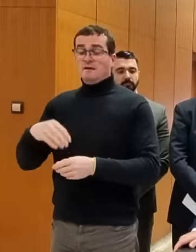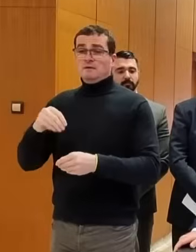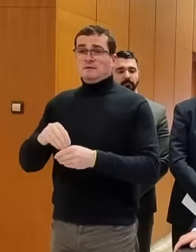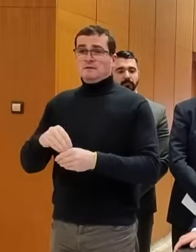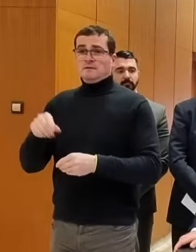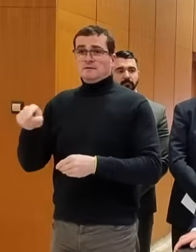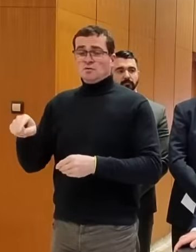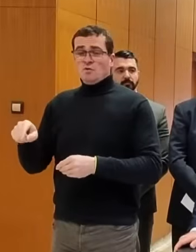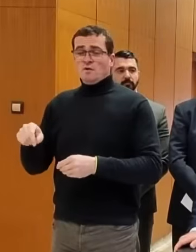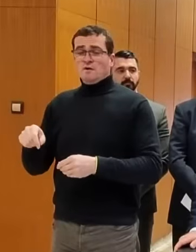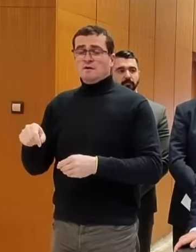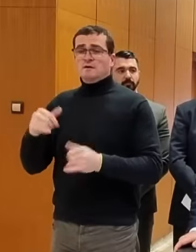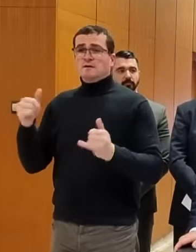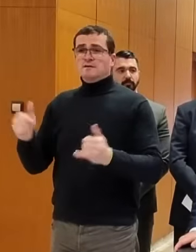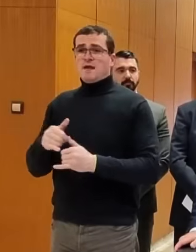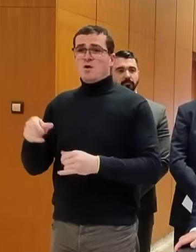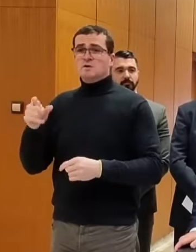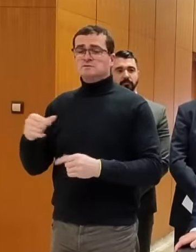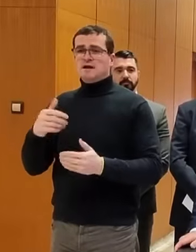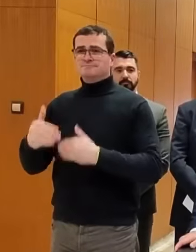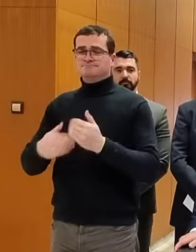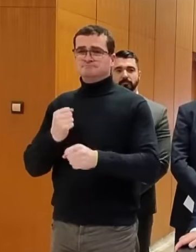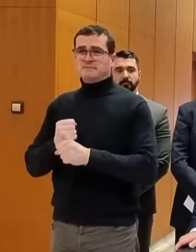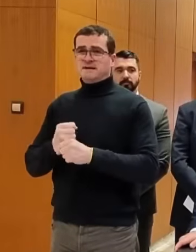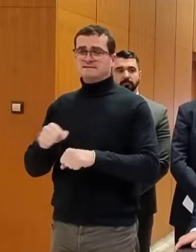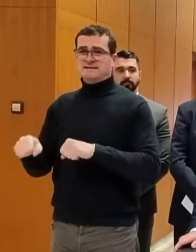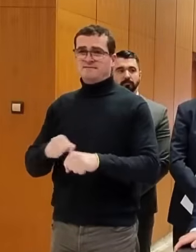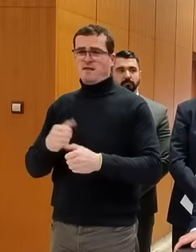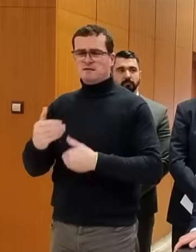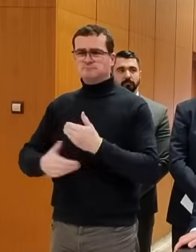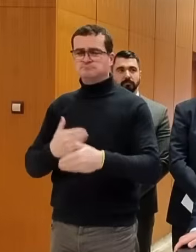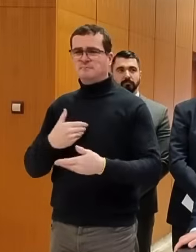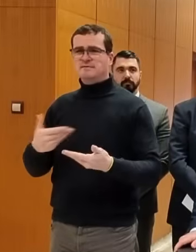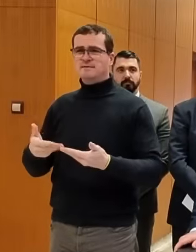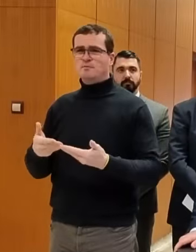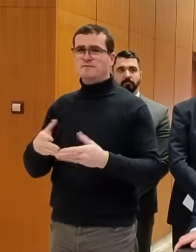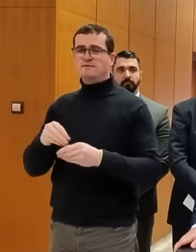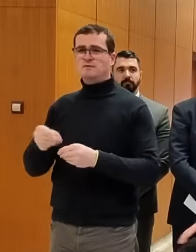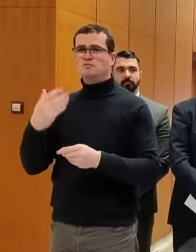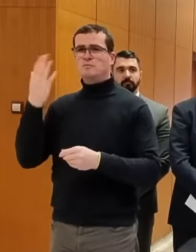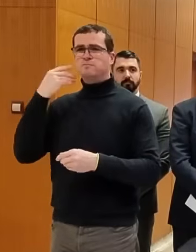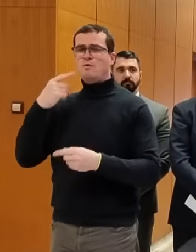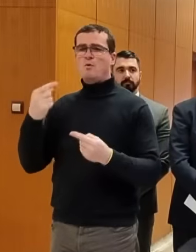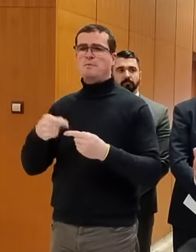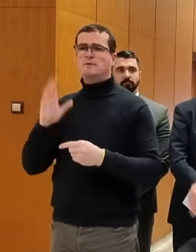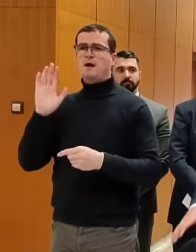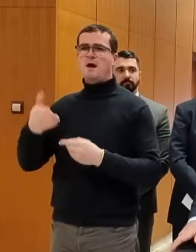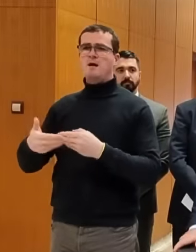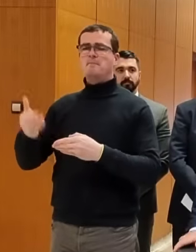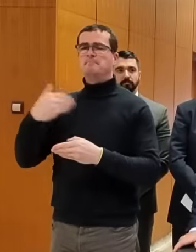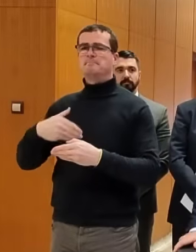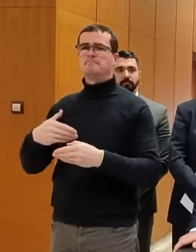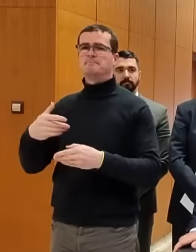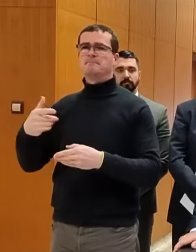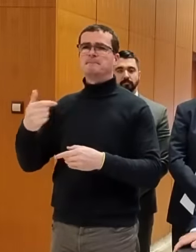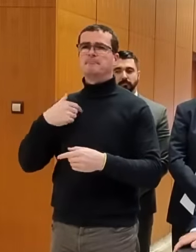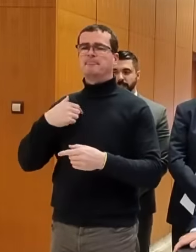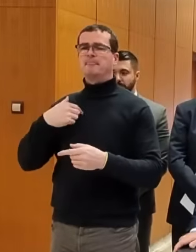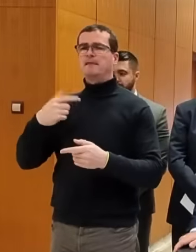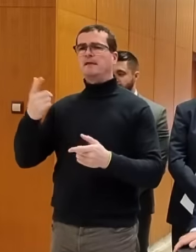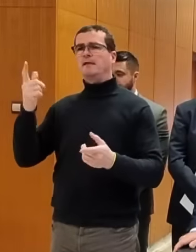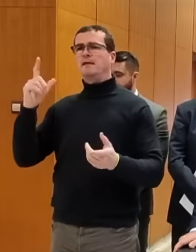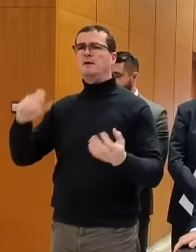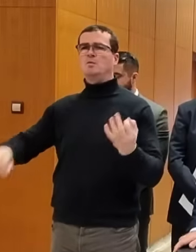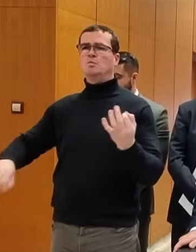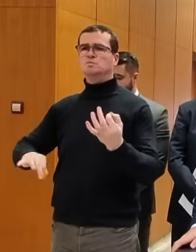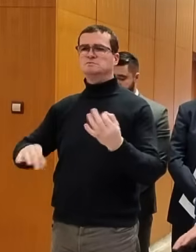Takže naozaj to tempo práce tejto vlády je neporovnateľné s tým, čo tu bolo oproti tým zneletlivým rečiam v